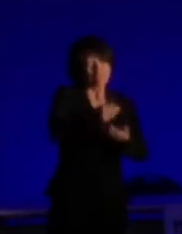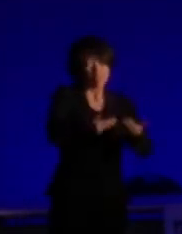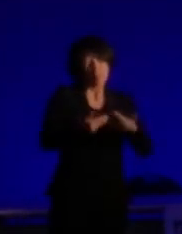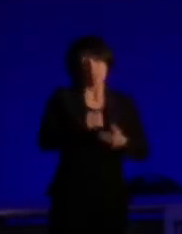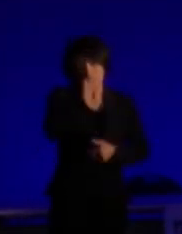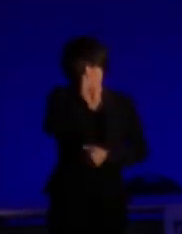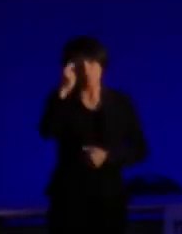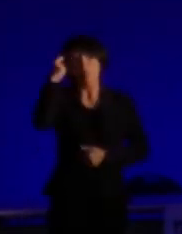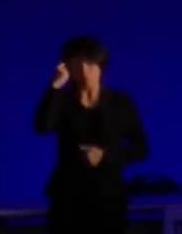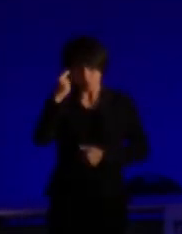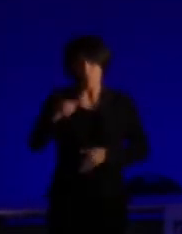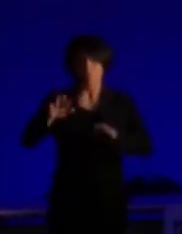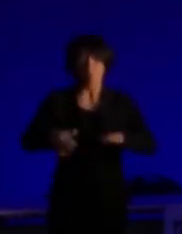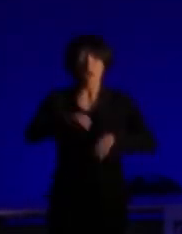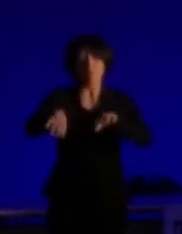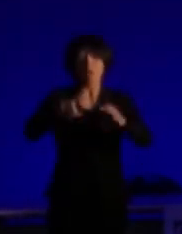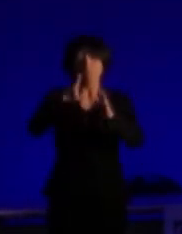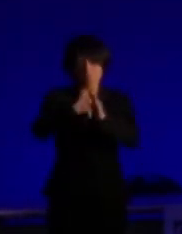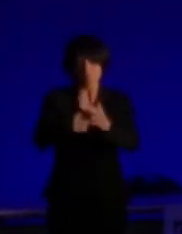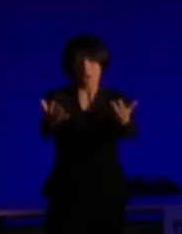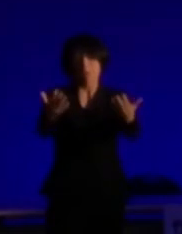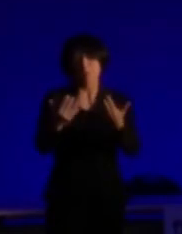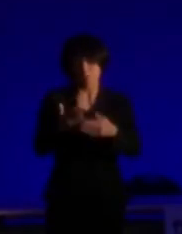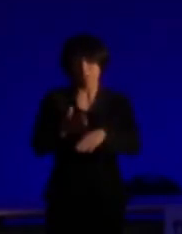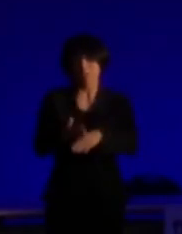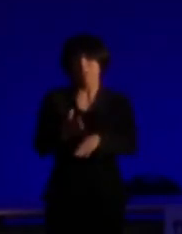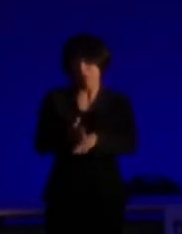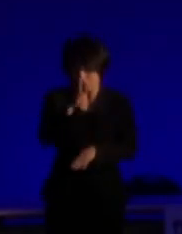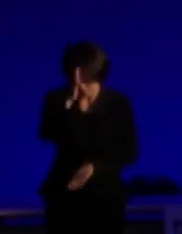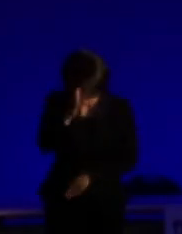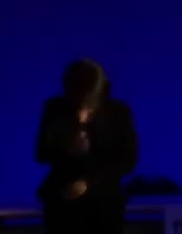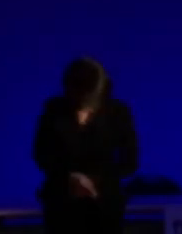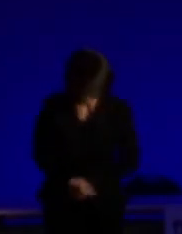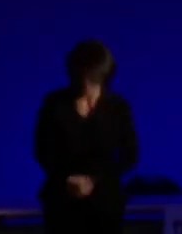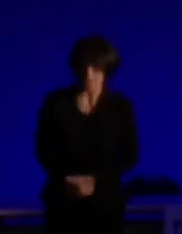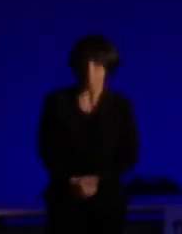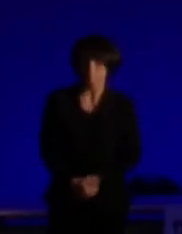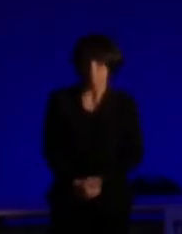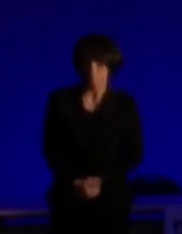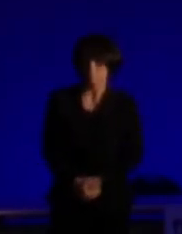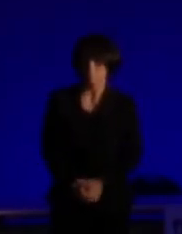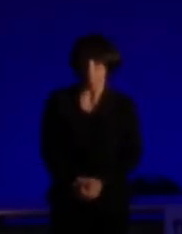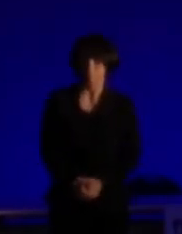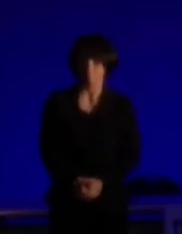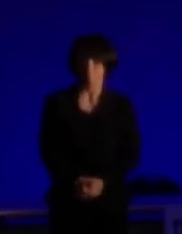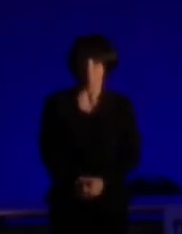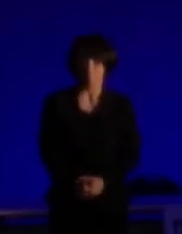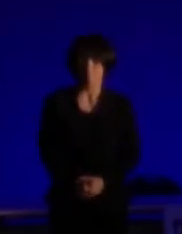今日はお忙しい中お集まりいただきまして、本当にどうもありがとうございました。